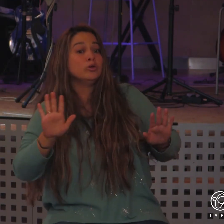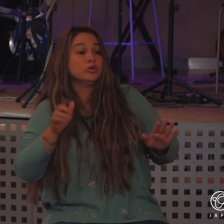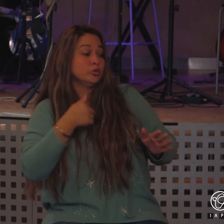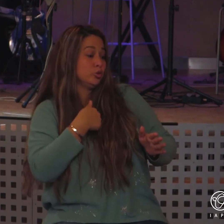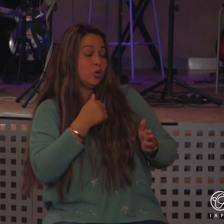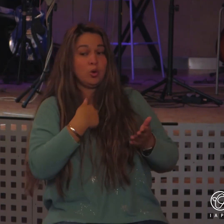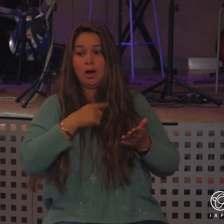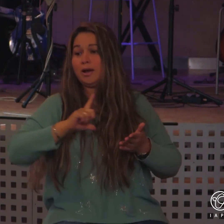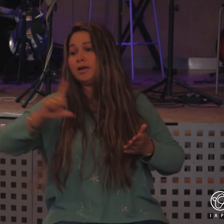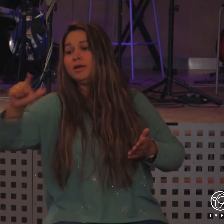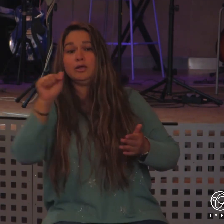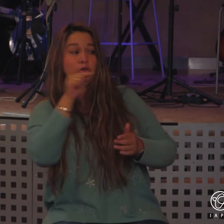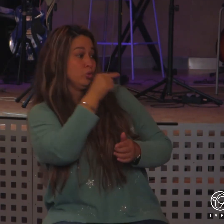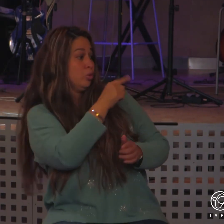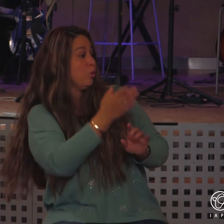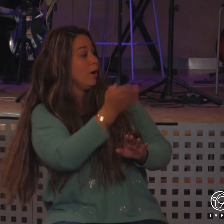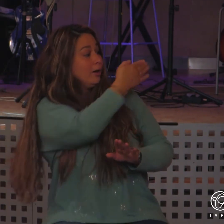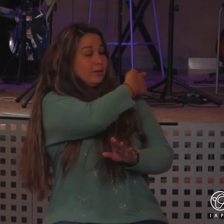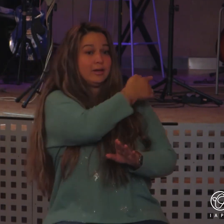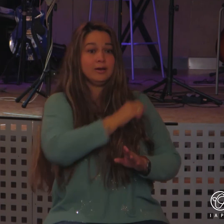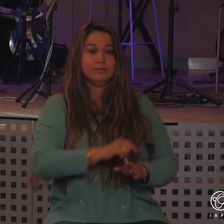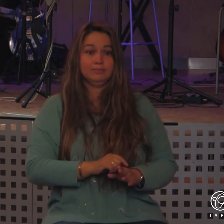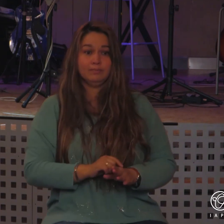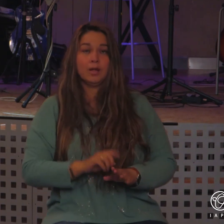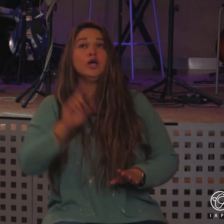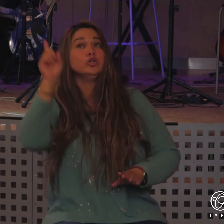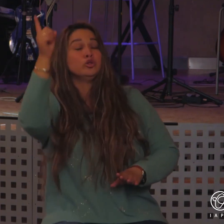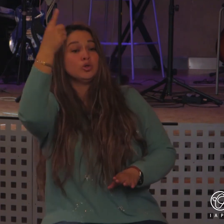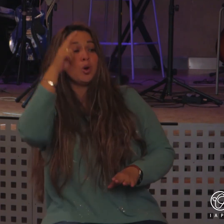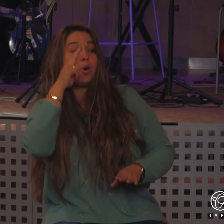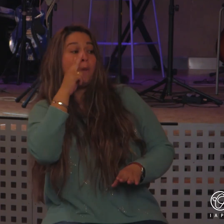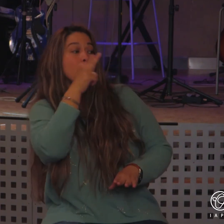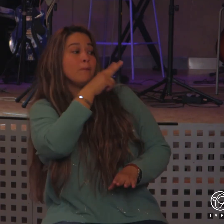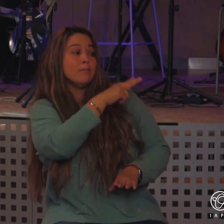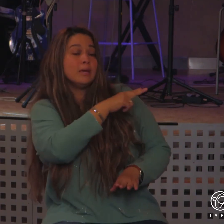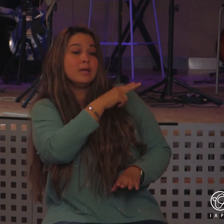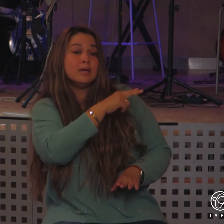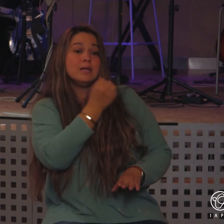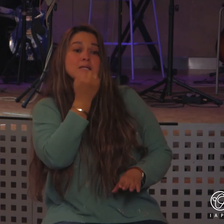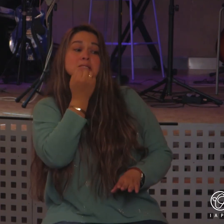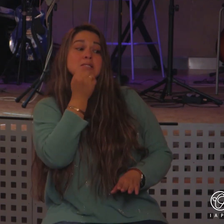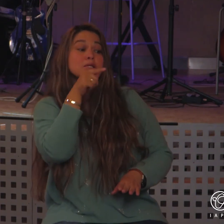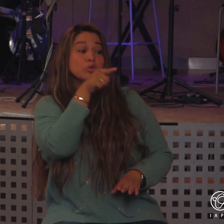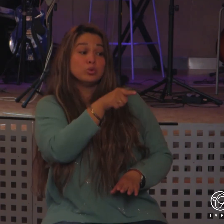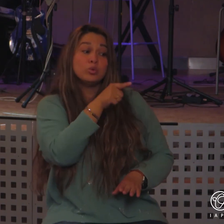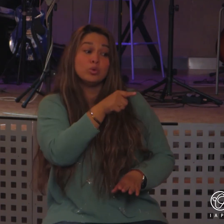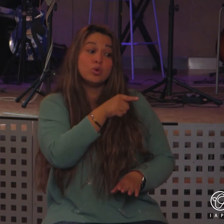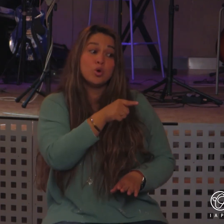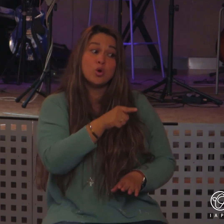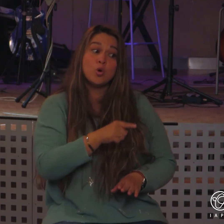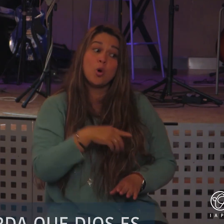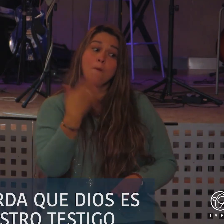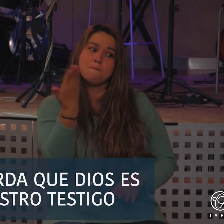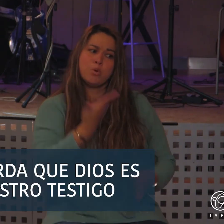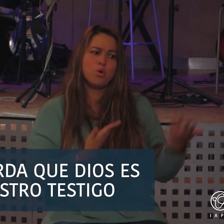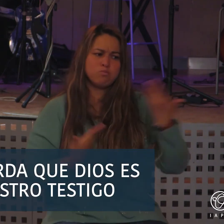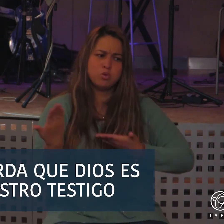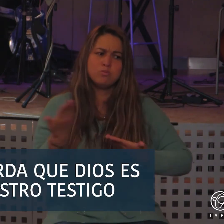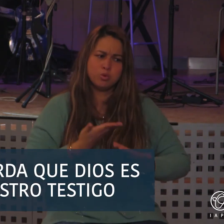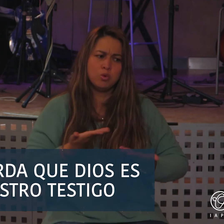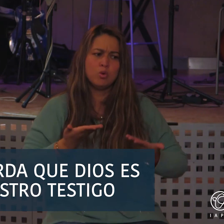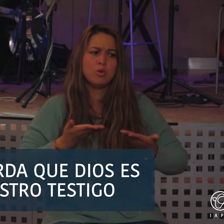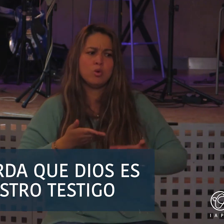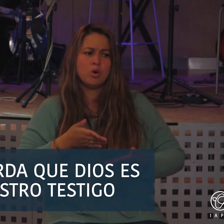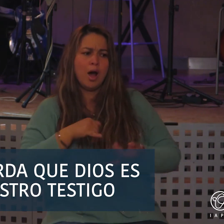vigile. Si maltratas a mis hijas o te casas con otras mujeres, recuerda